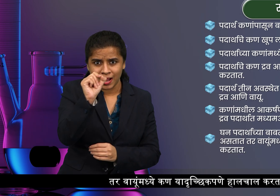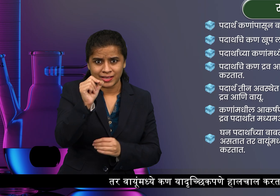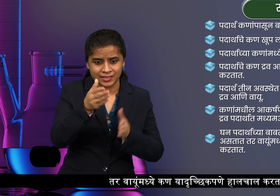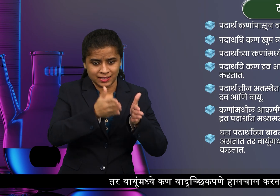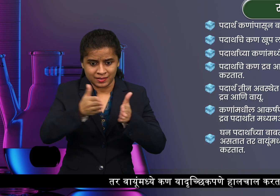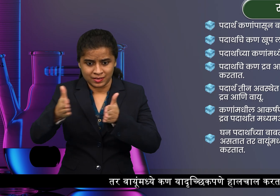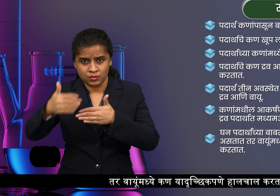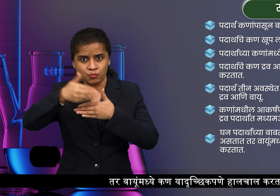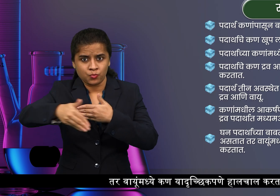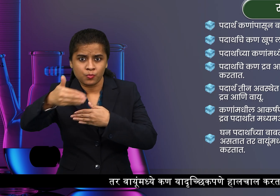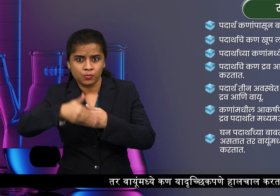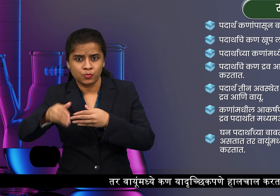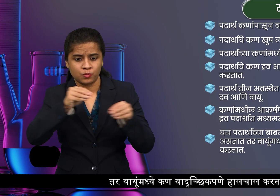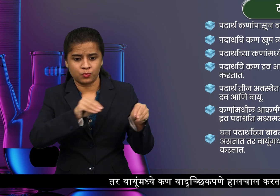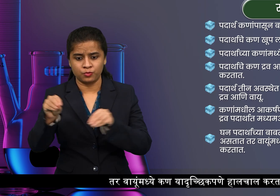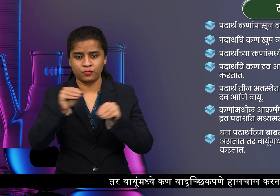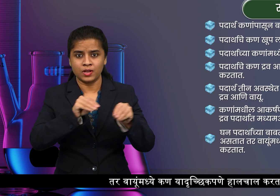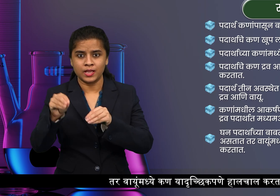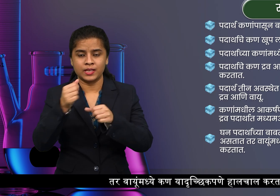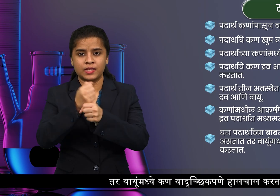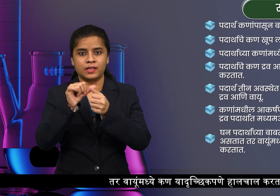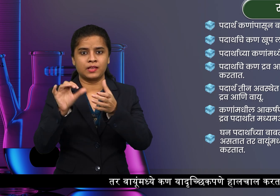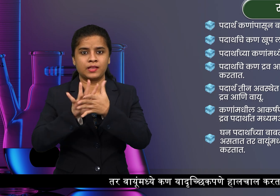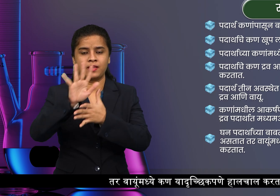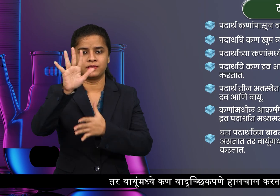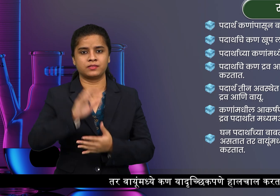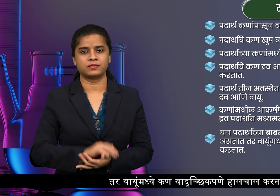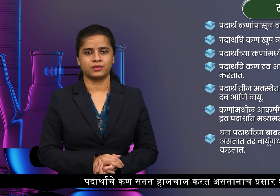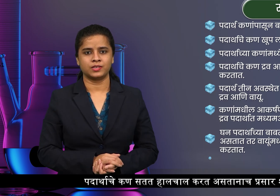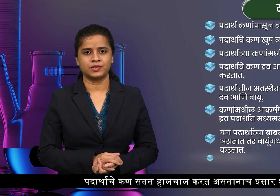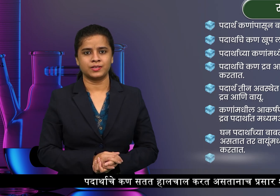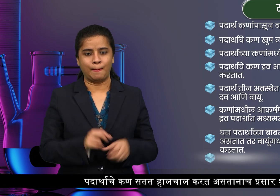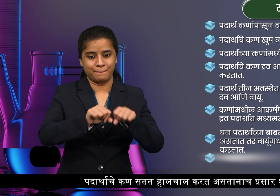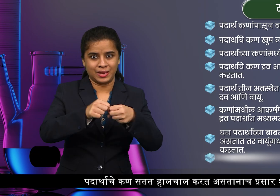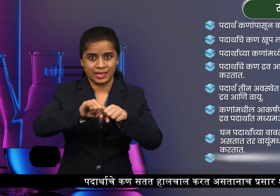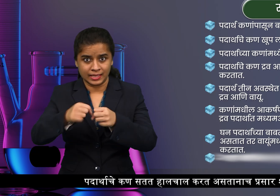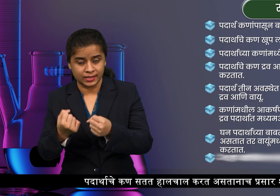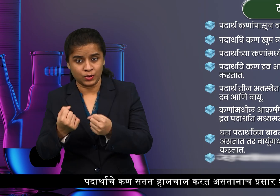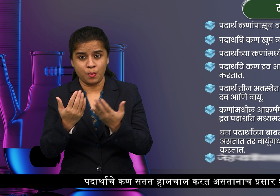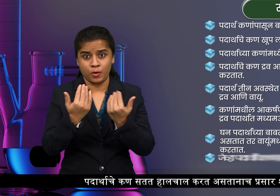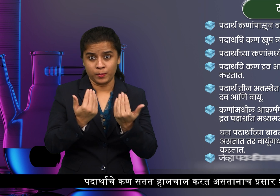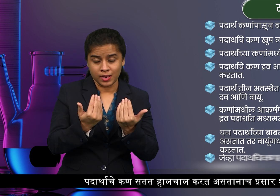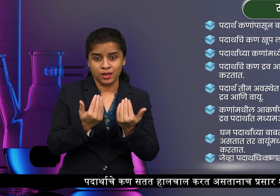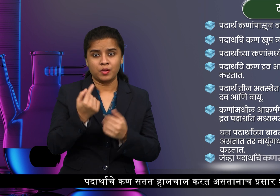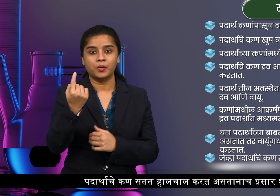कण इच्छेप्रकारे म्हणजे ते हालचाल करत असतात. पदार्थांचे कण सतत हालचाल करत